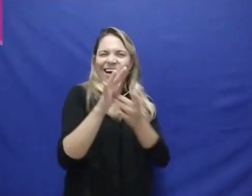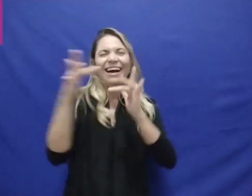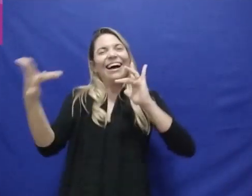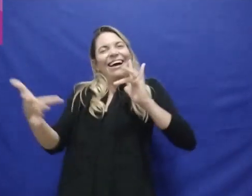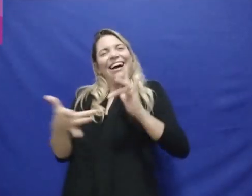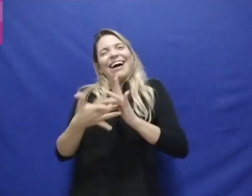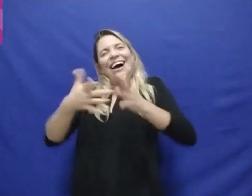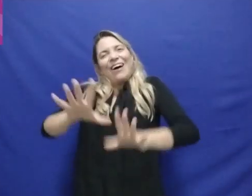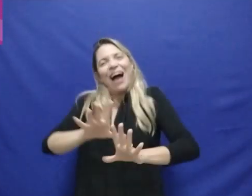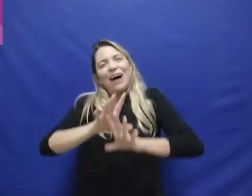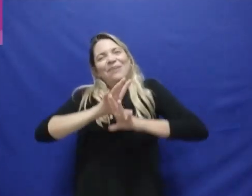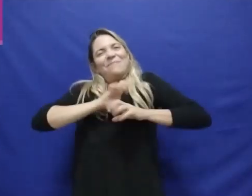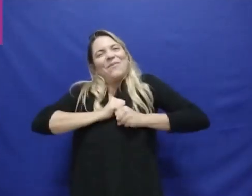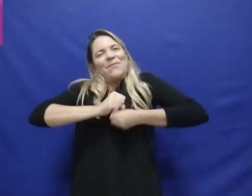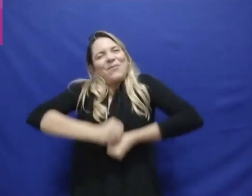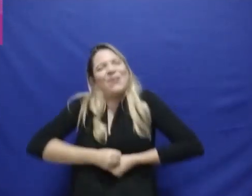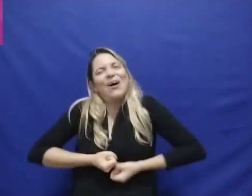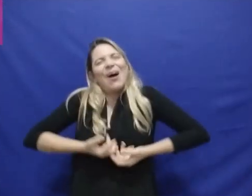espalhar o amor.